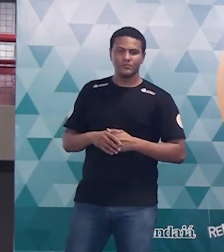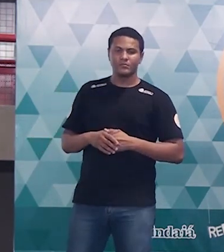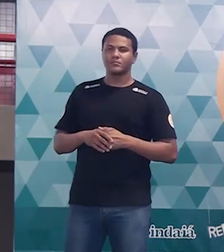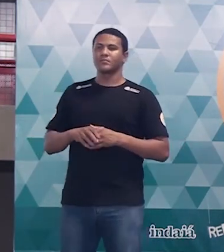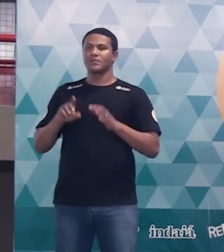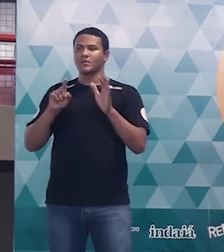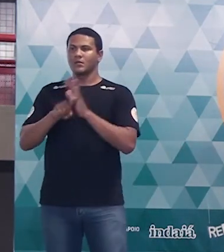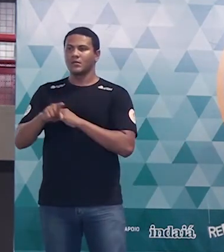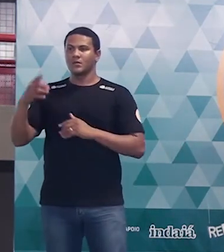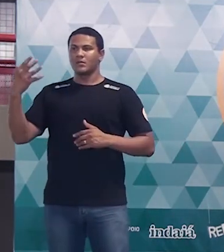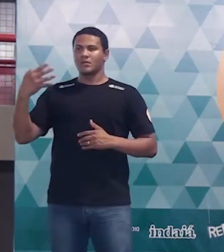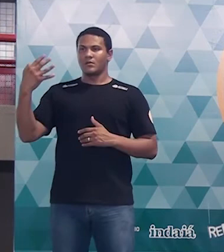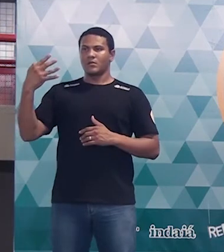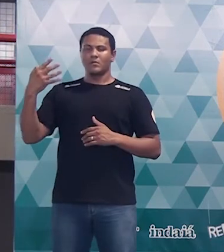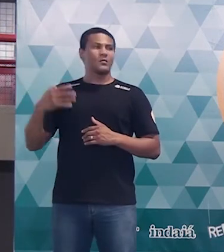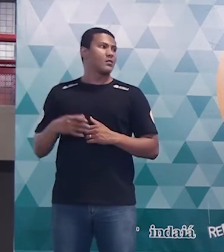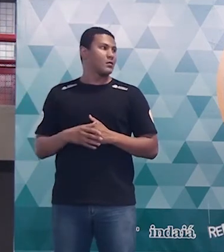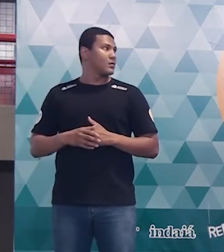questão 4.